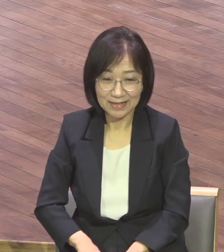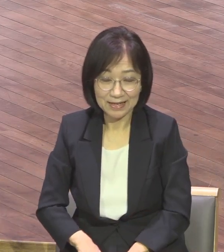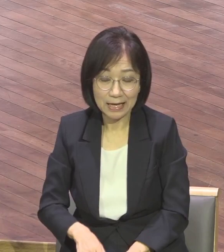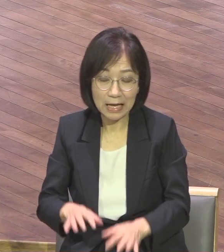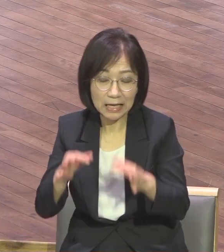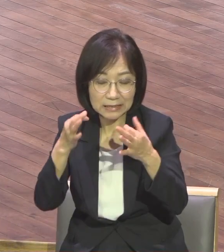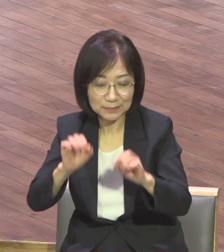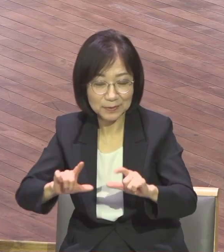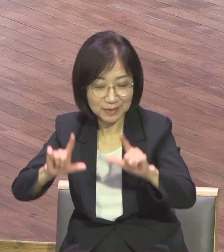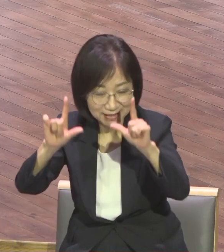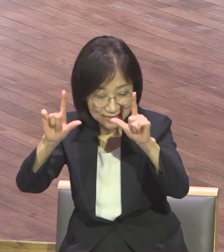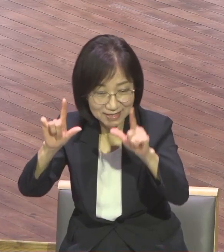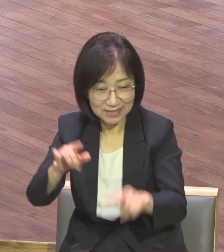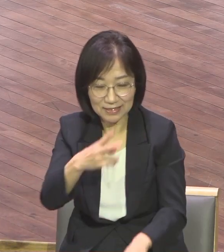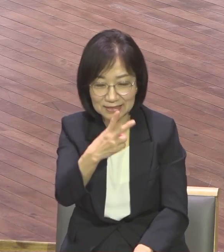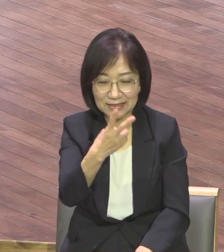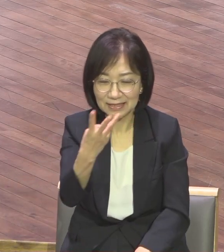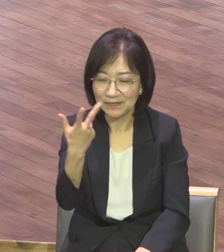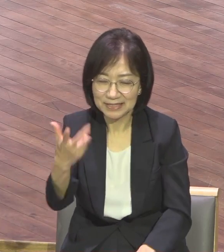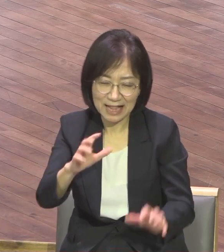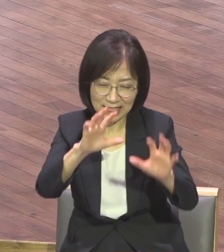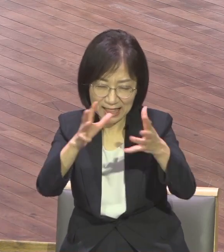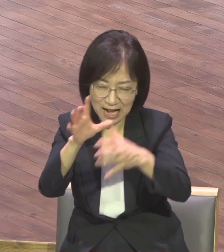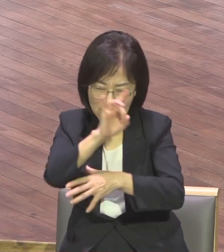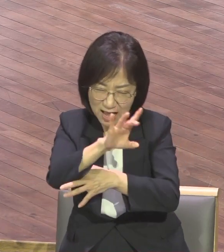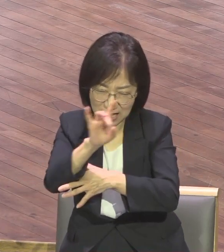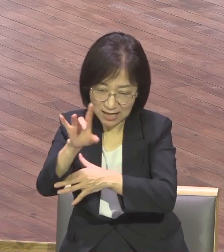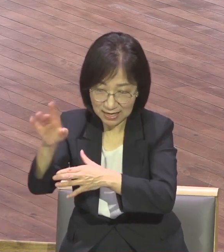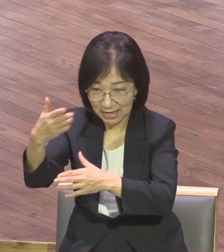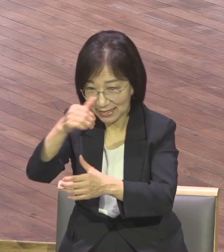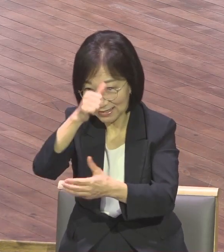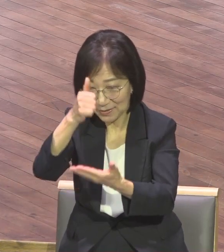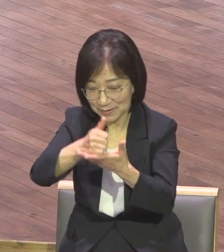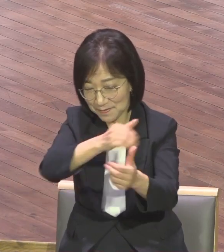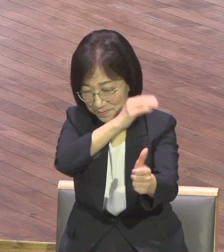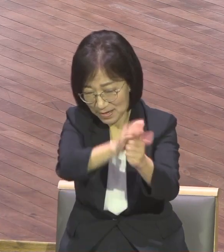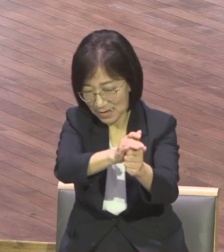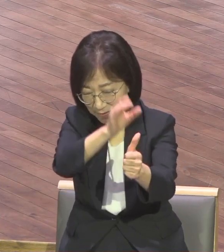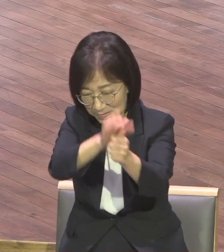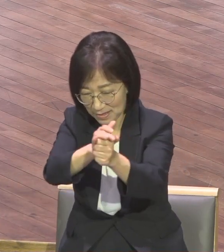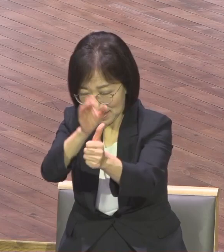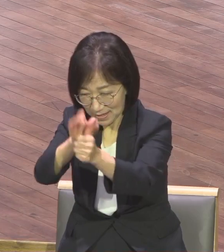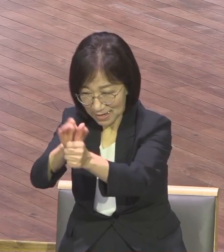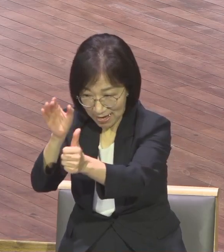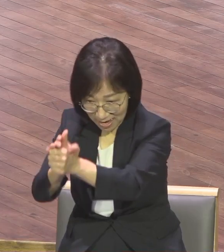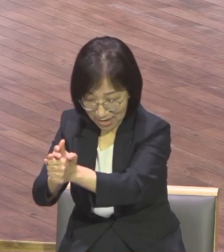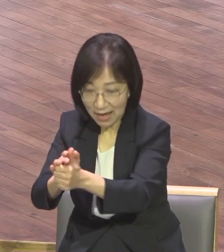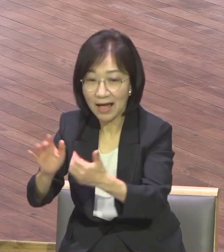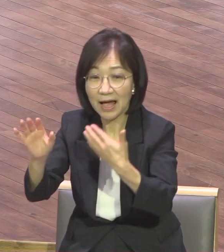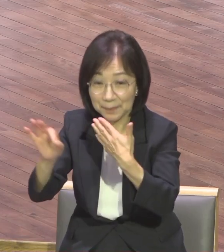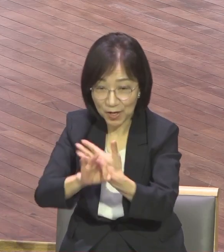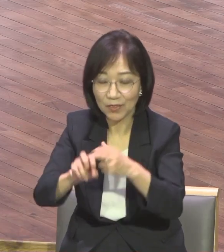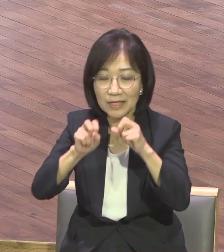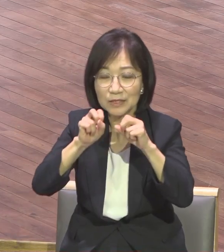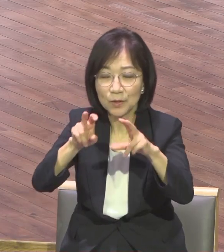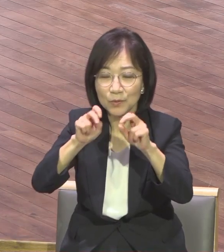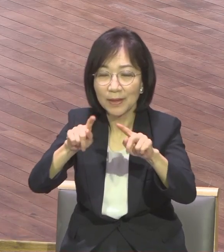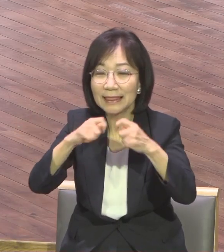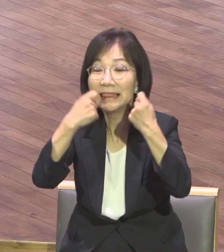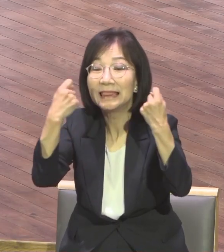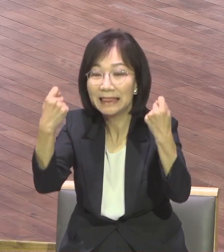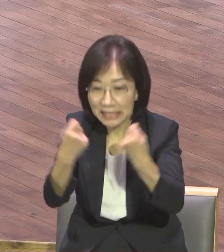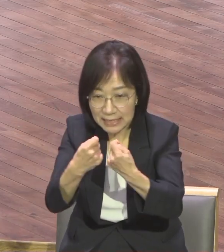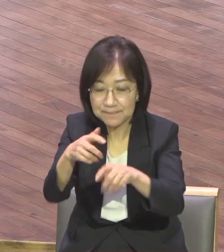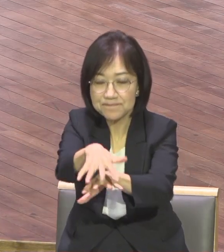진행되는데 237개 나라별 장로가 세워지면 자연스럽게 237 이제 선교팀이 구성이 되지요. 각